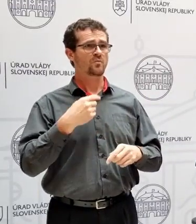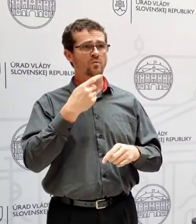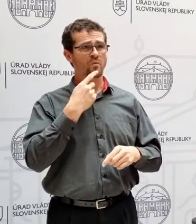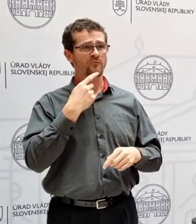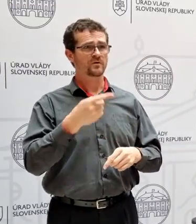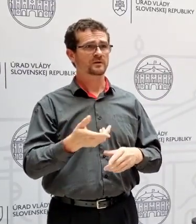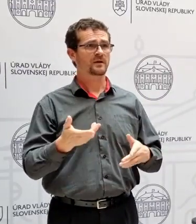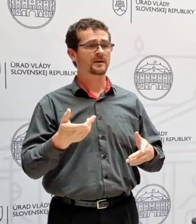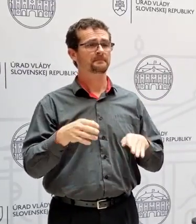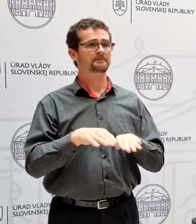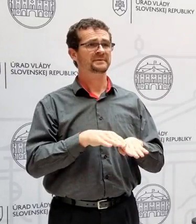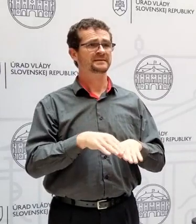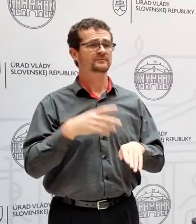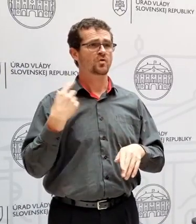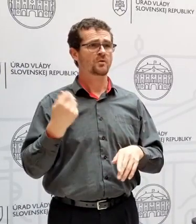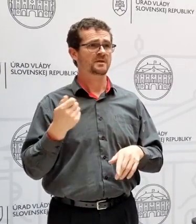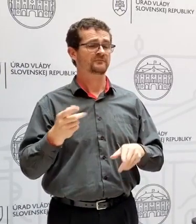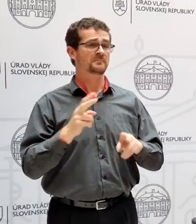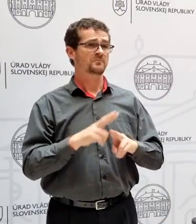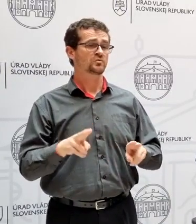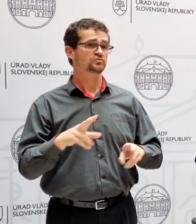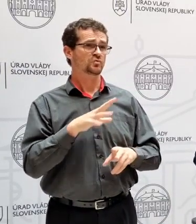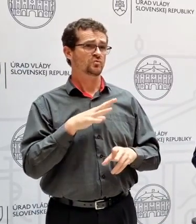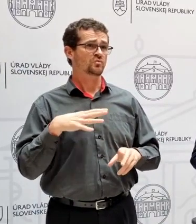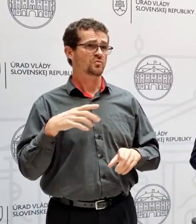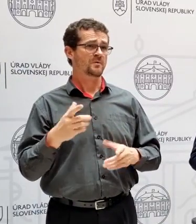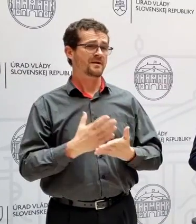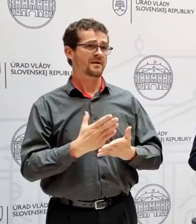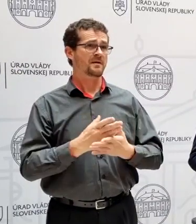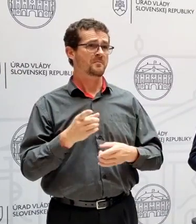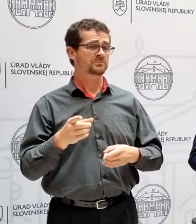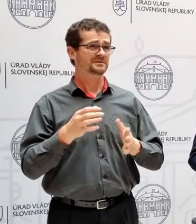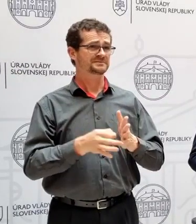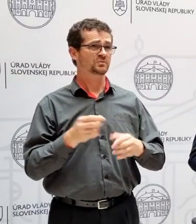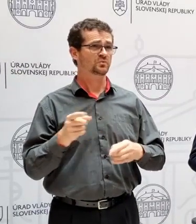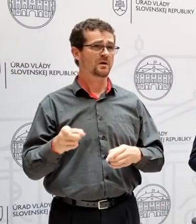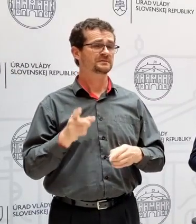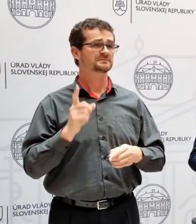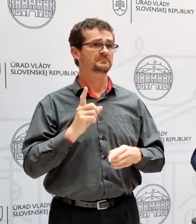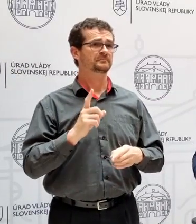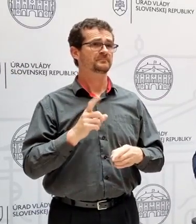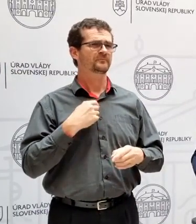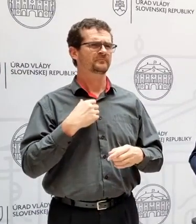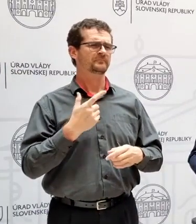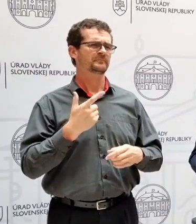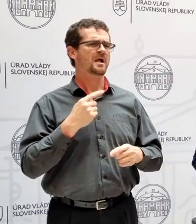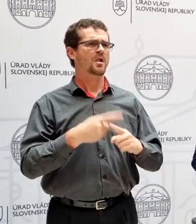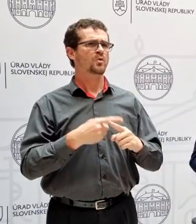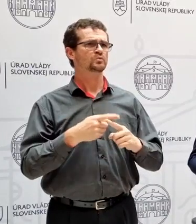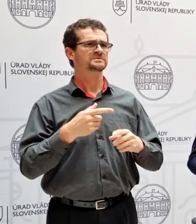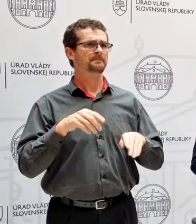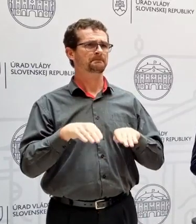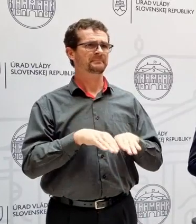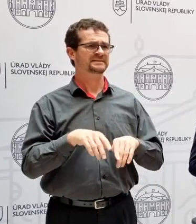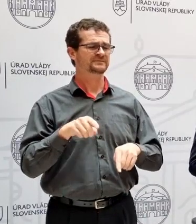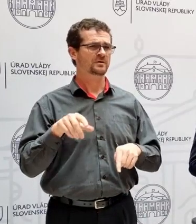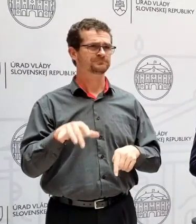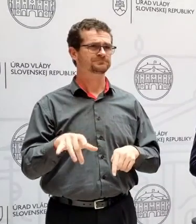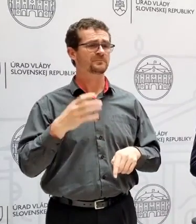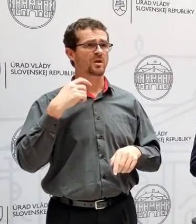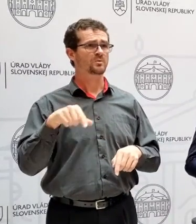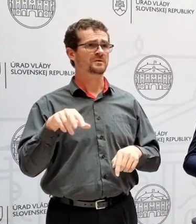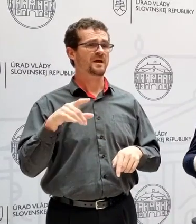povedal, ministerstvo hospodárstva možno za normálnej situácie by bolo veľmi lukratívne ministerstvo, akože by tam